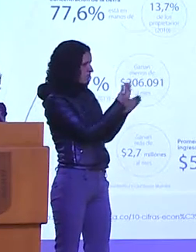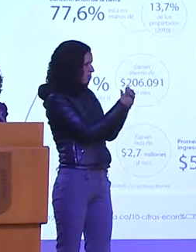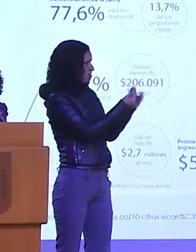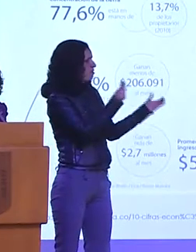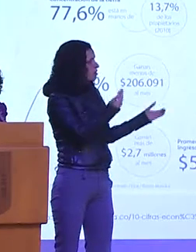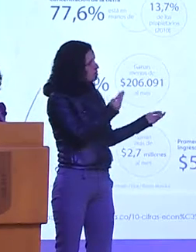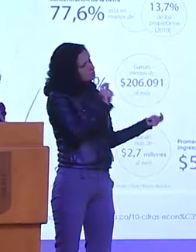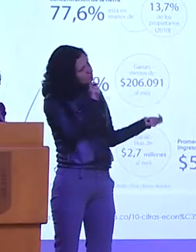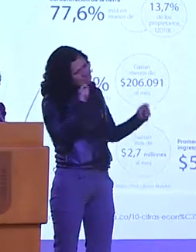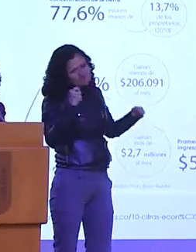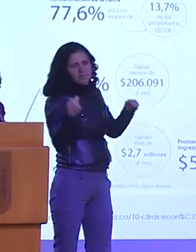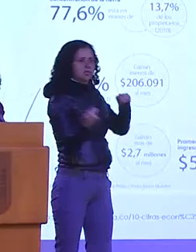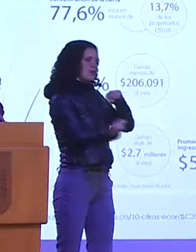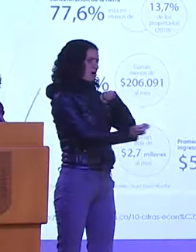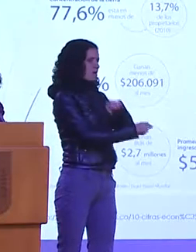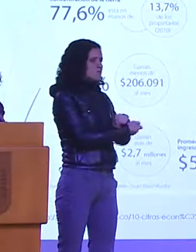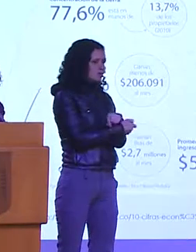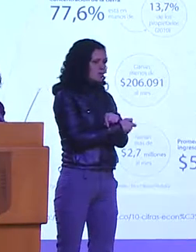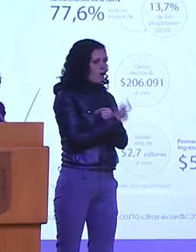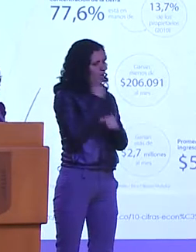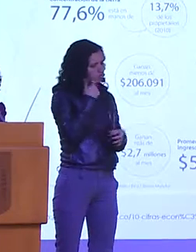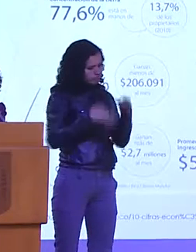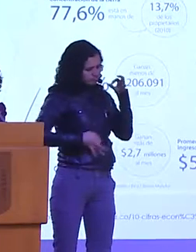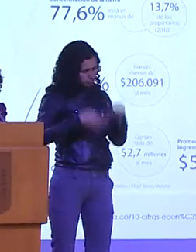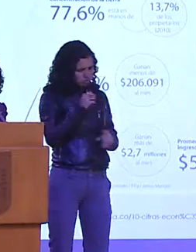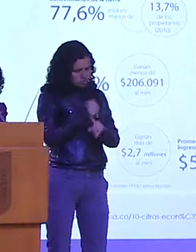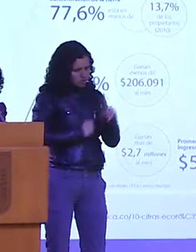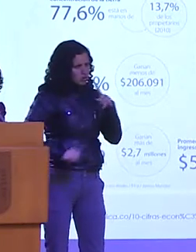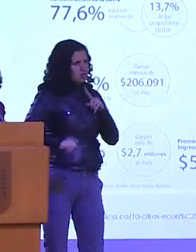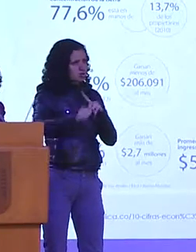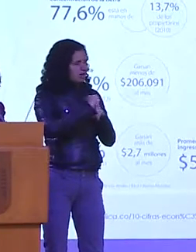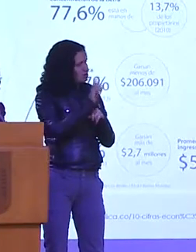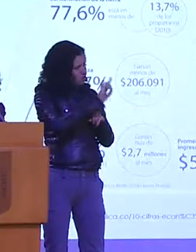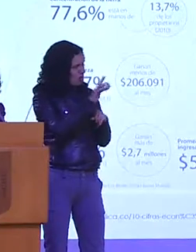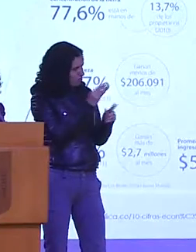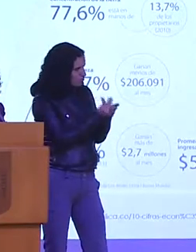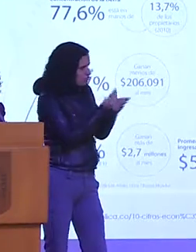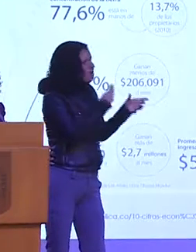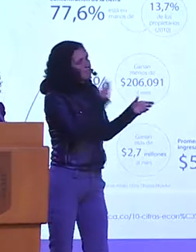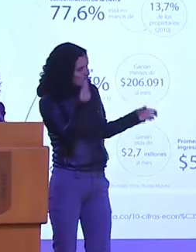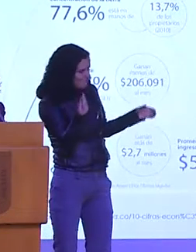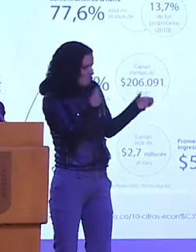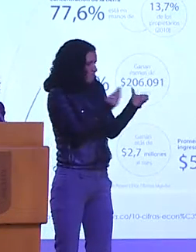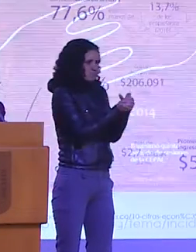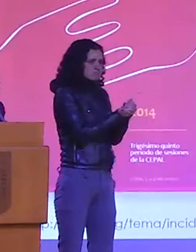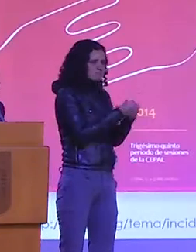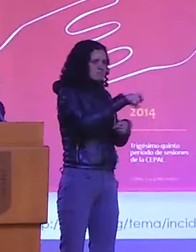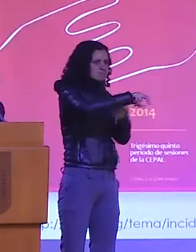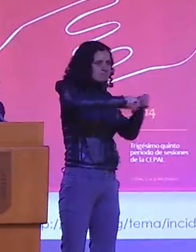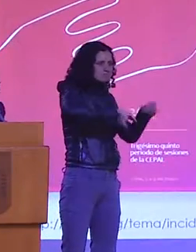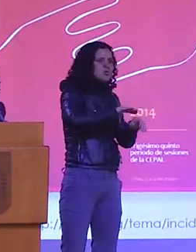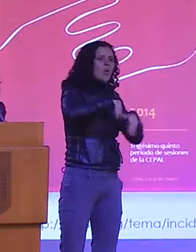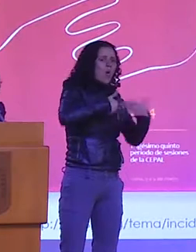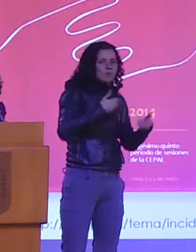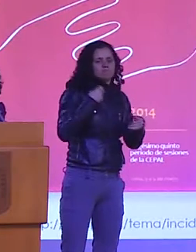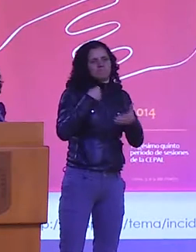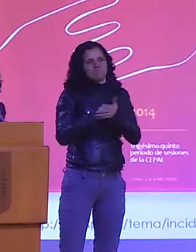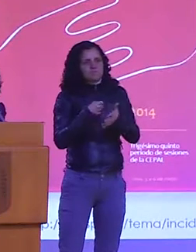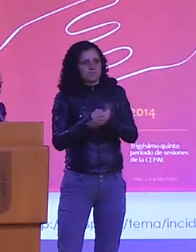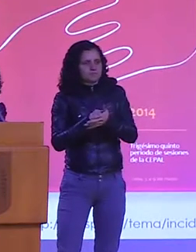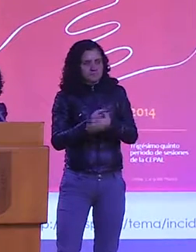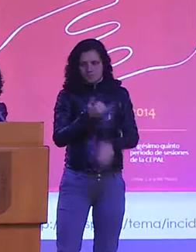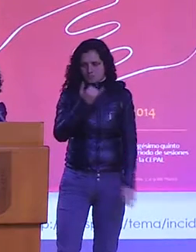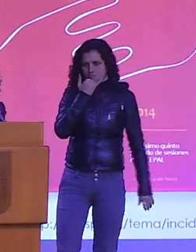relevante para pasar en términos de justicia social a ver cómo se incluyen las poblaciones. La